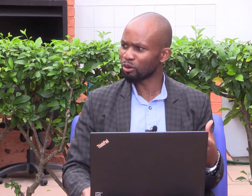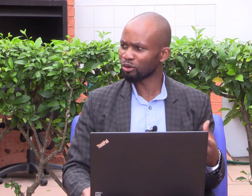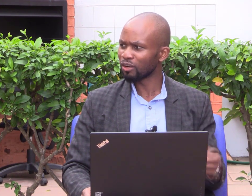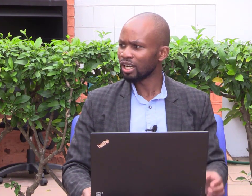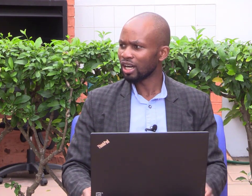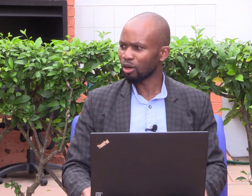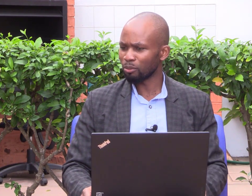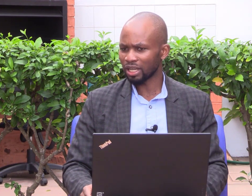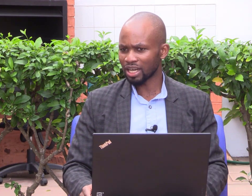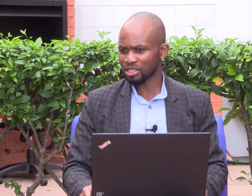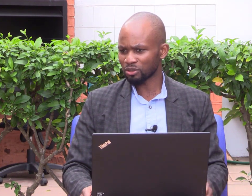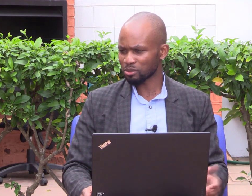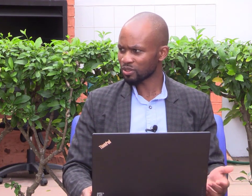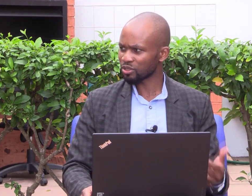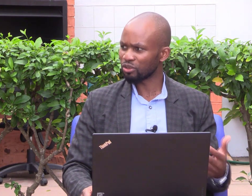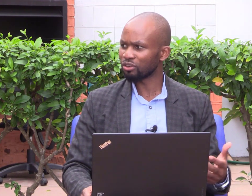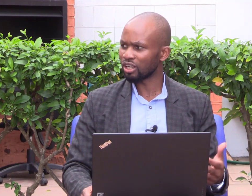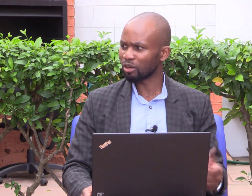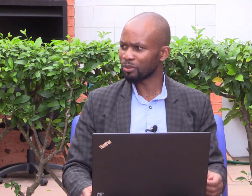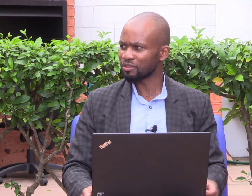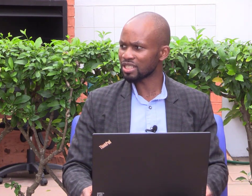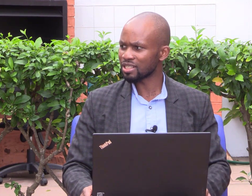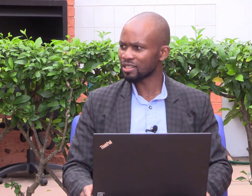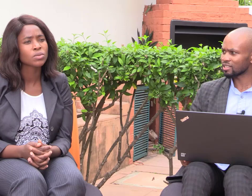pouco a comunicar-se com as pessoas com alguma deficiência?